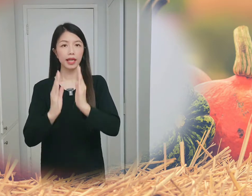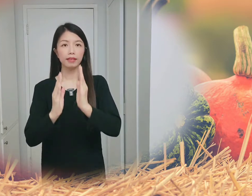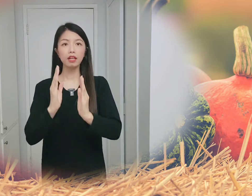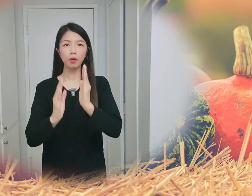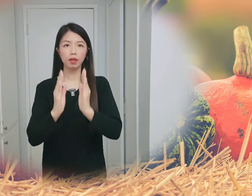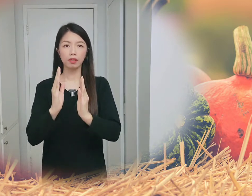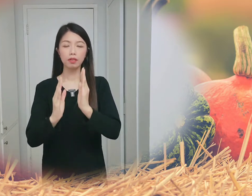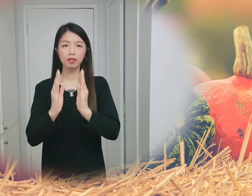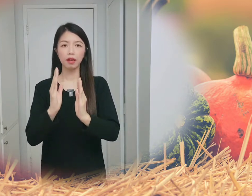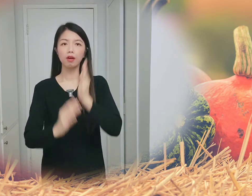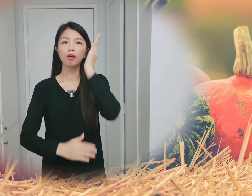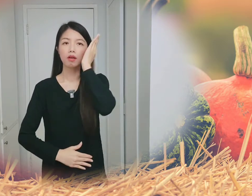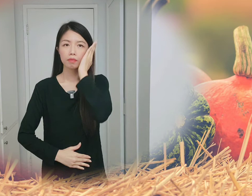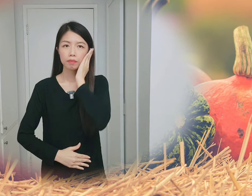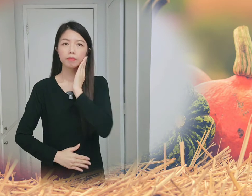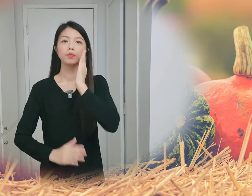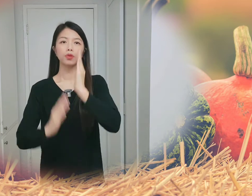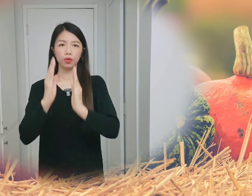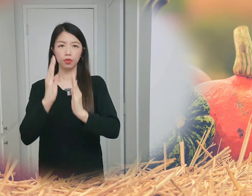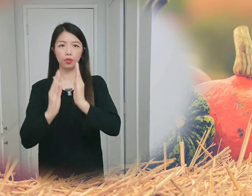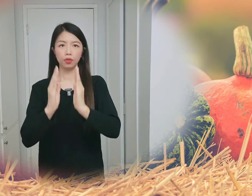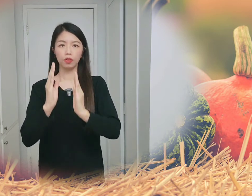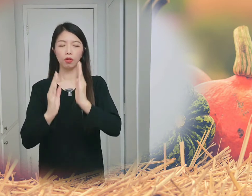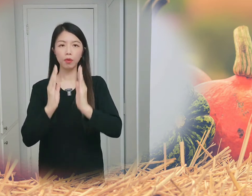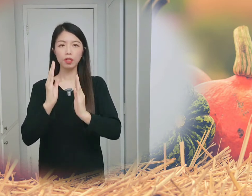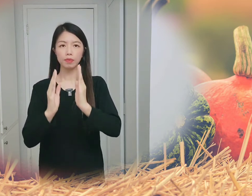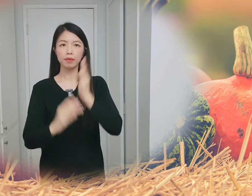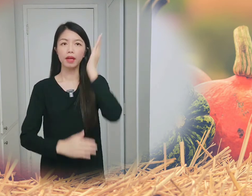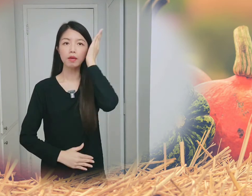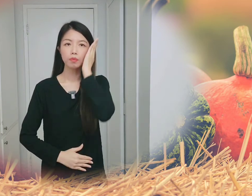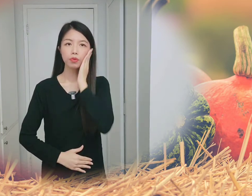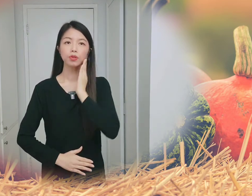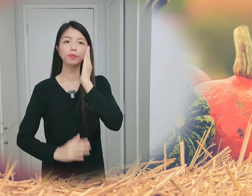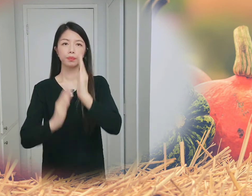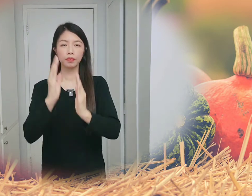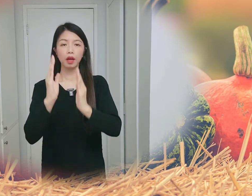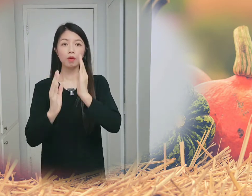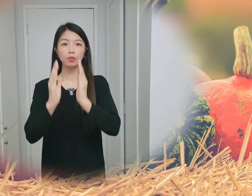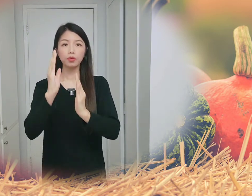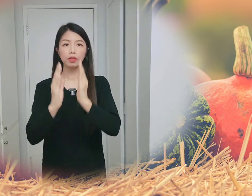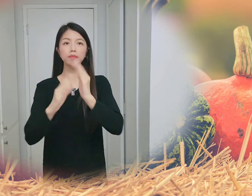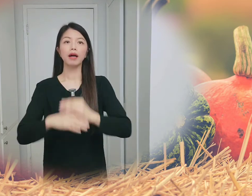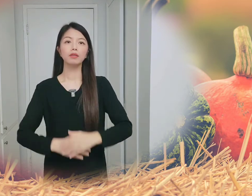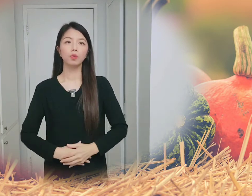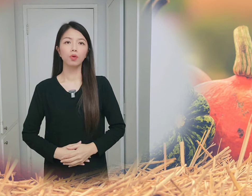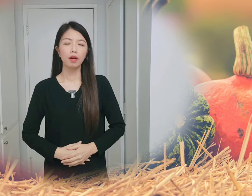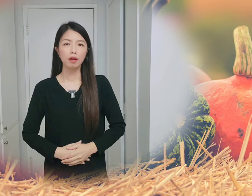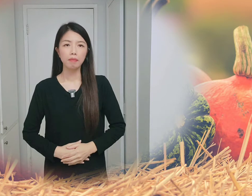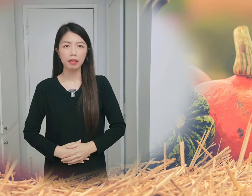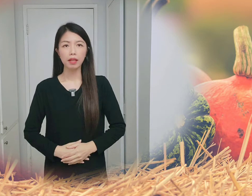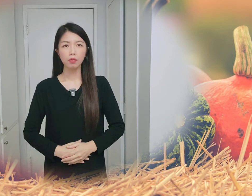이게 잔디를 표현하는 뜻인데요. 풀, 이렇게 표현하시면 됩니다. 풀, 풀은